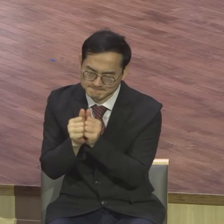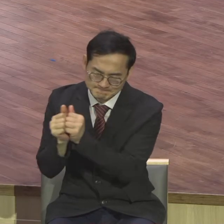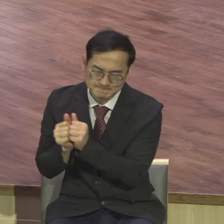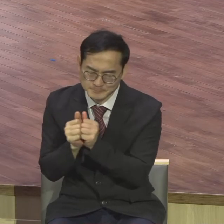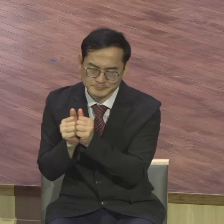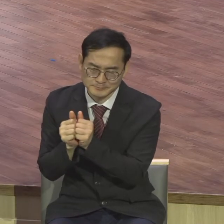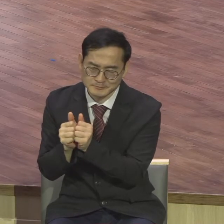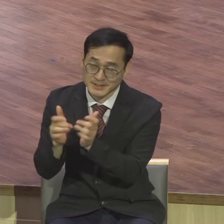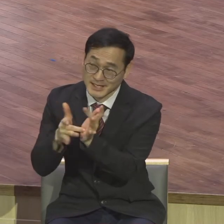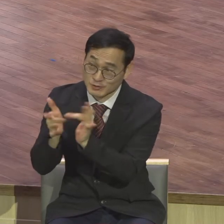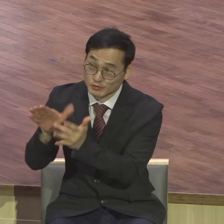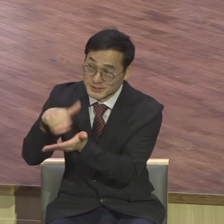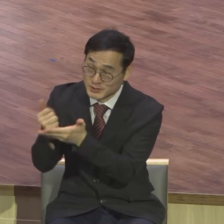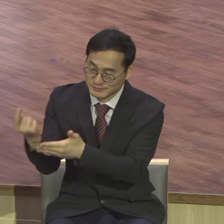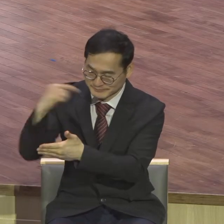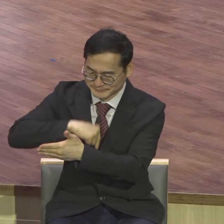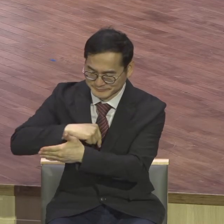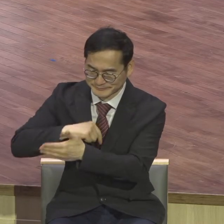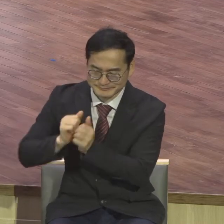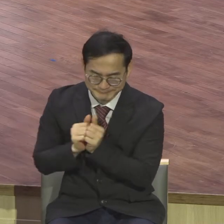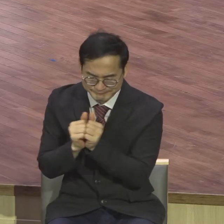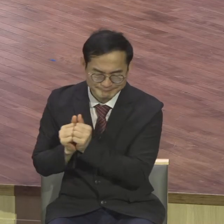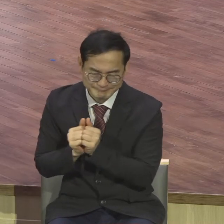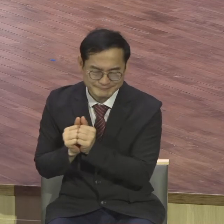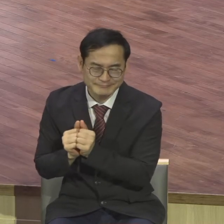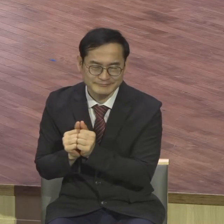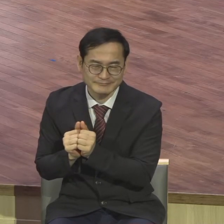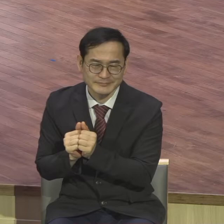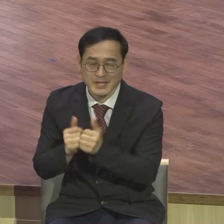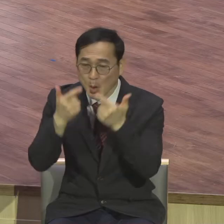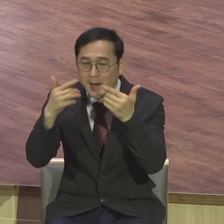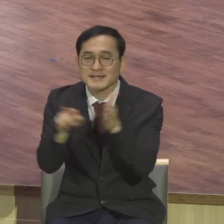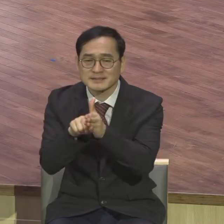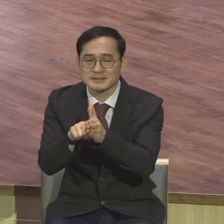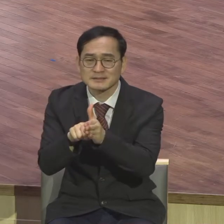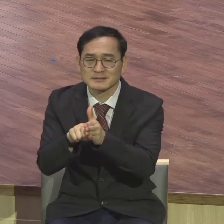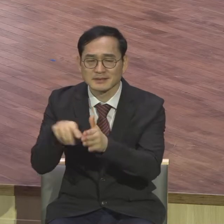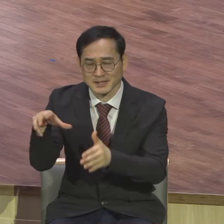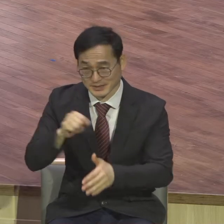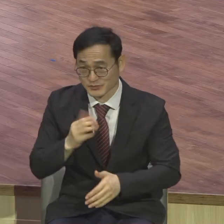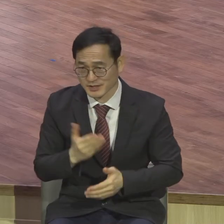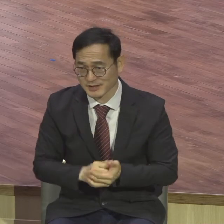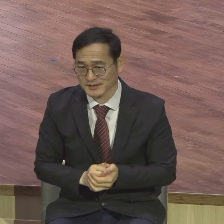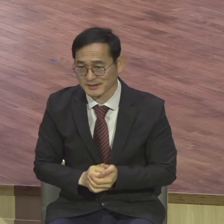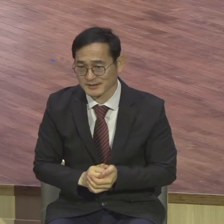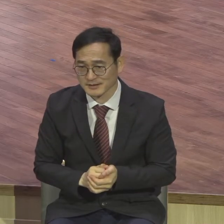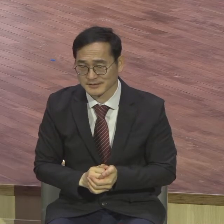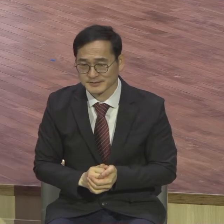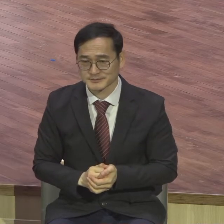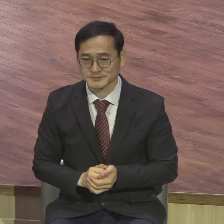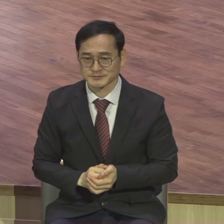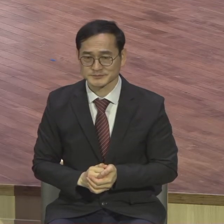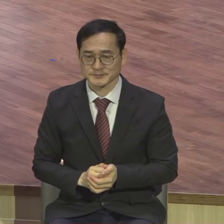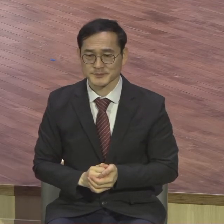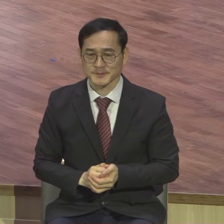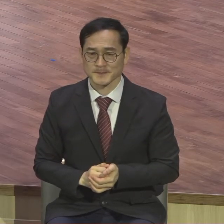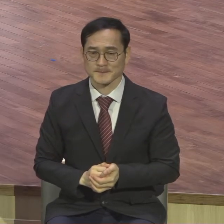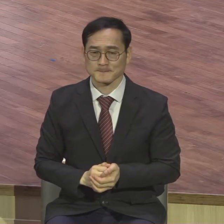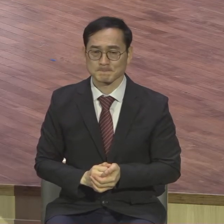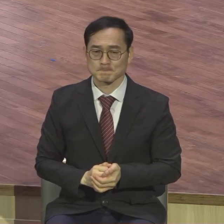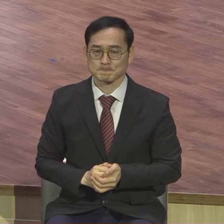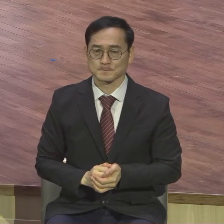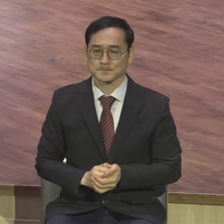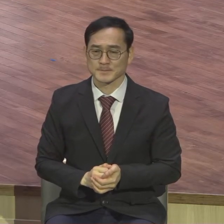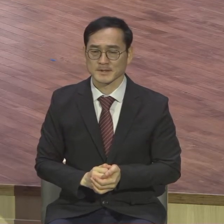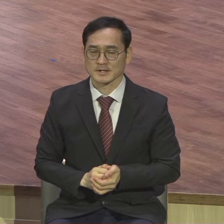돼요. 그래서 네 몸이 성전이라 영계 모든 성도들은 복음의 핵심인 예수 그리스도와